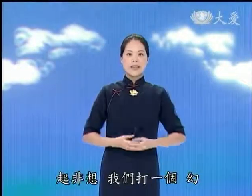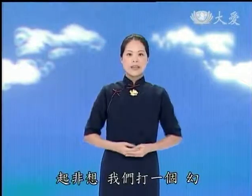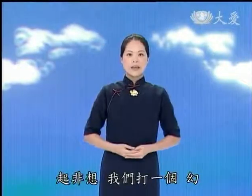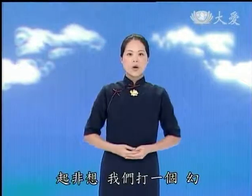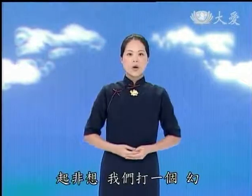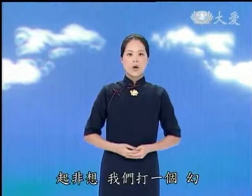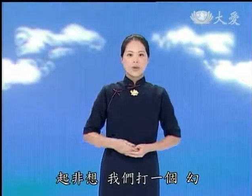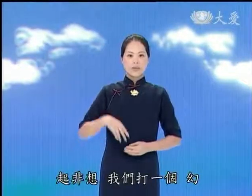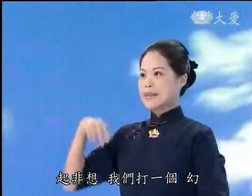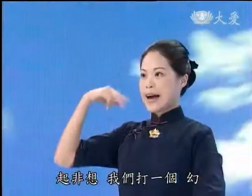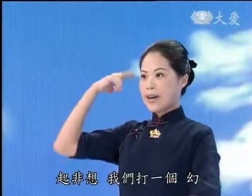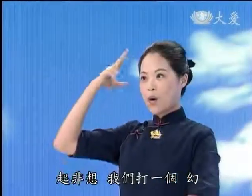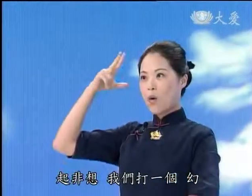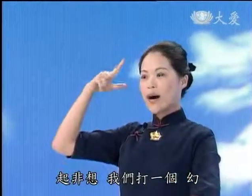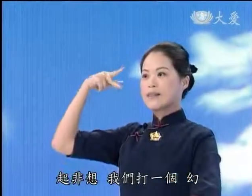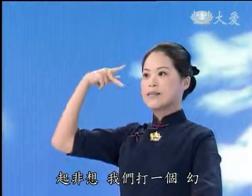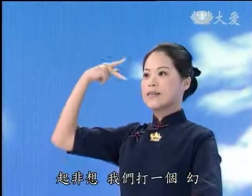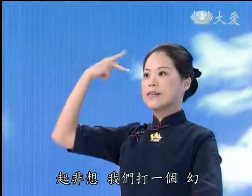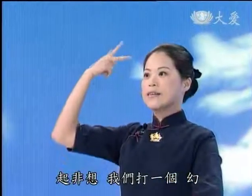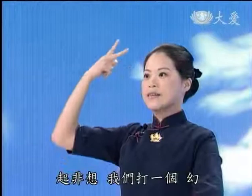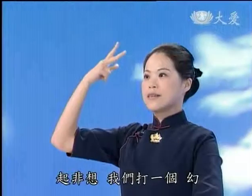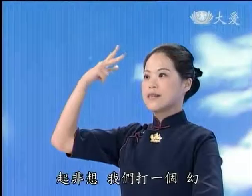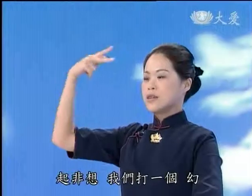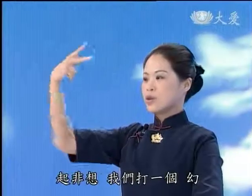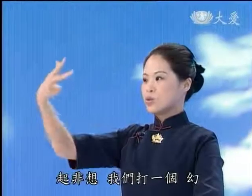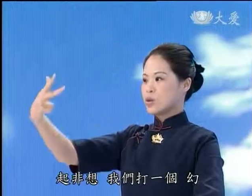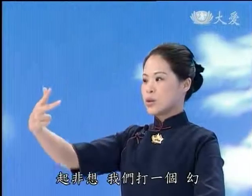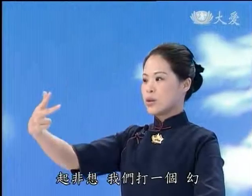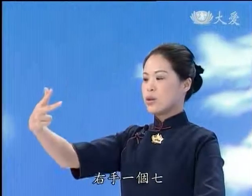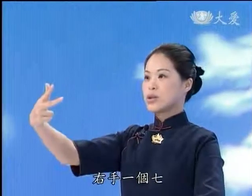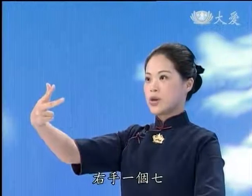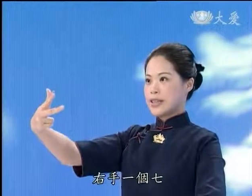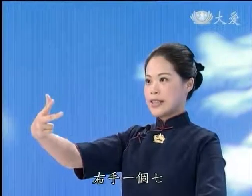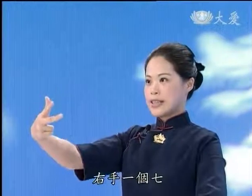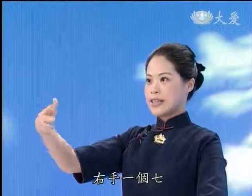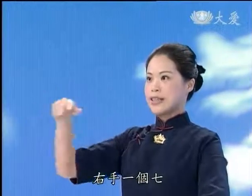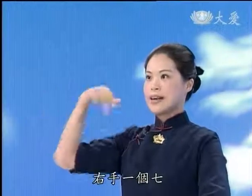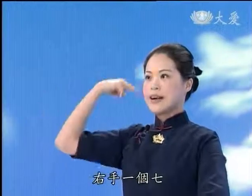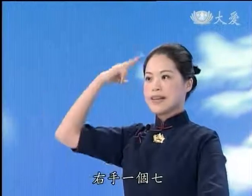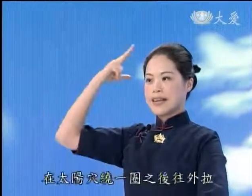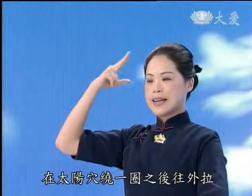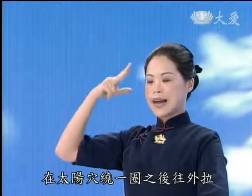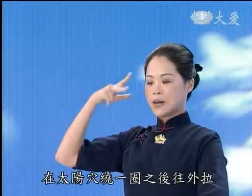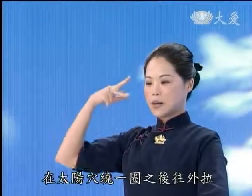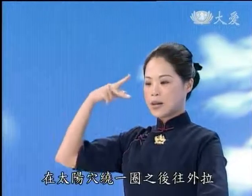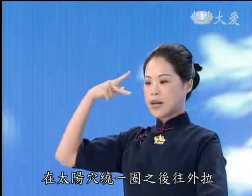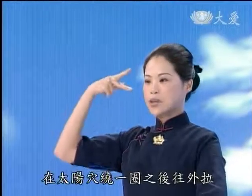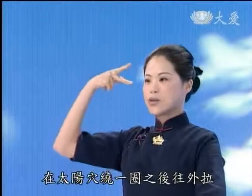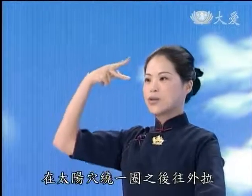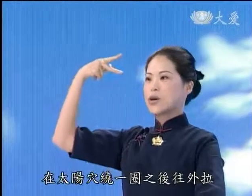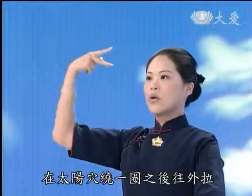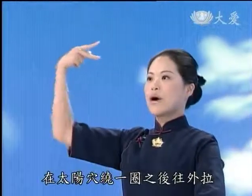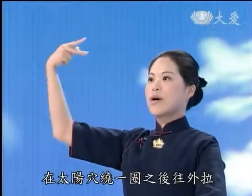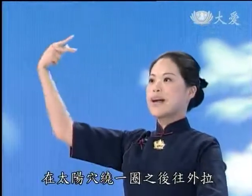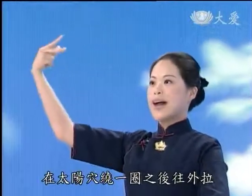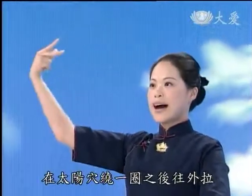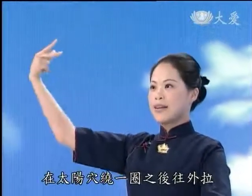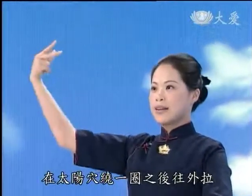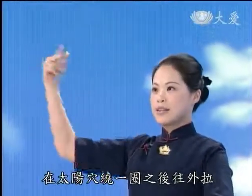翔呢我们打一个换，左手右手一个七，在太阳穴绕一圈之后往外拉，